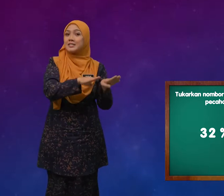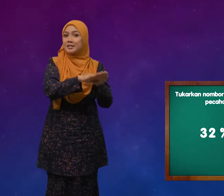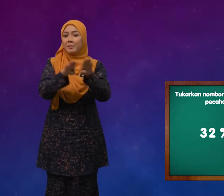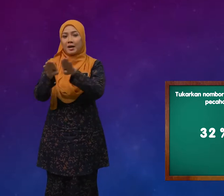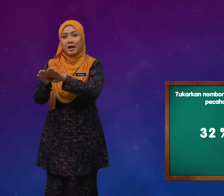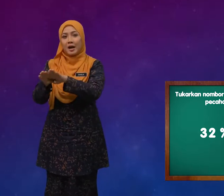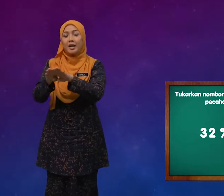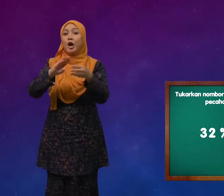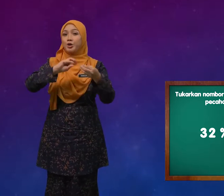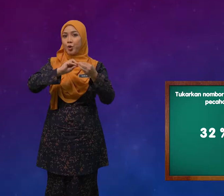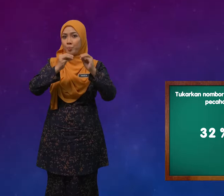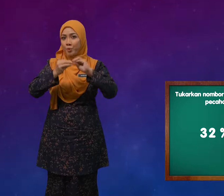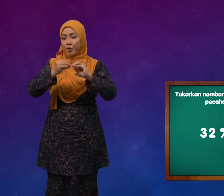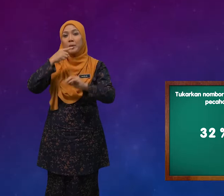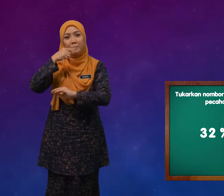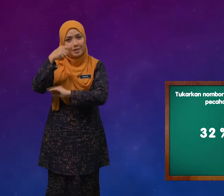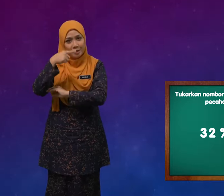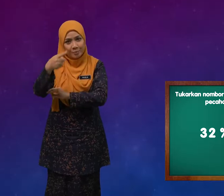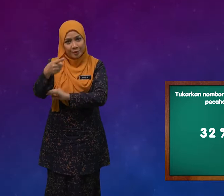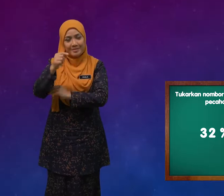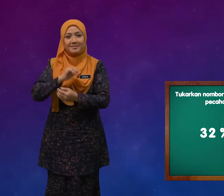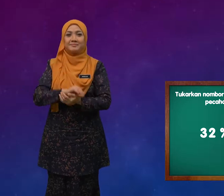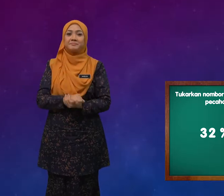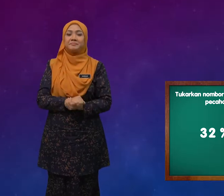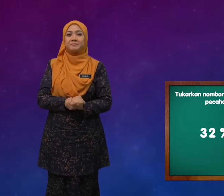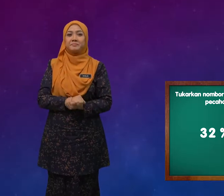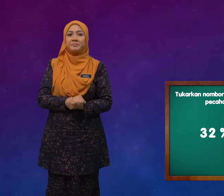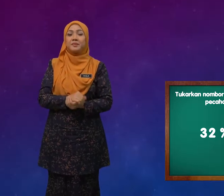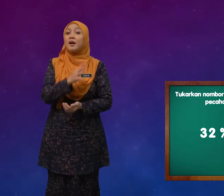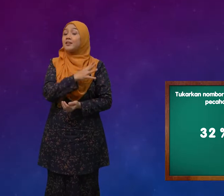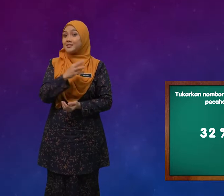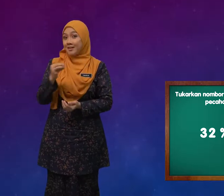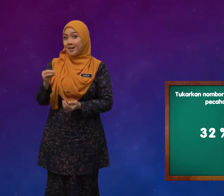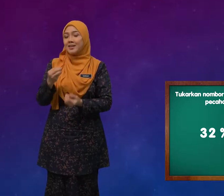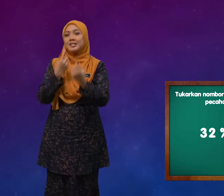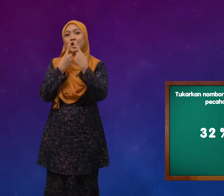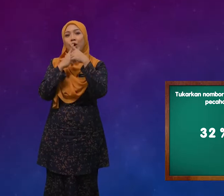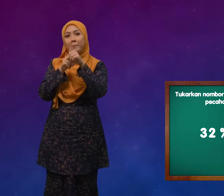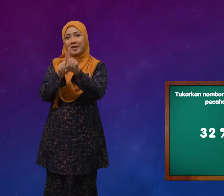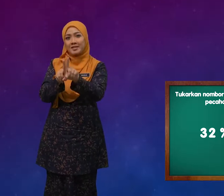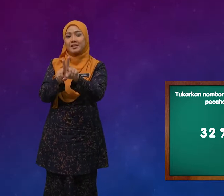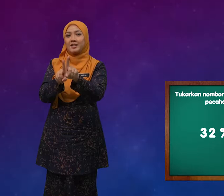sebagai nombor penyebut. Dan jawapannya